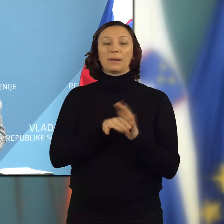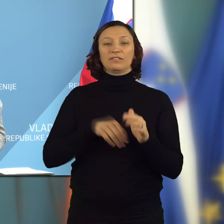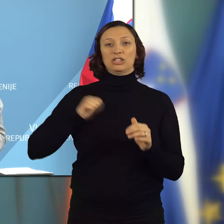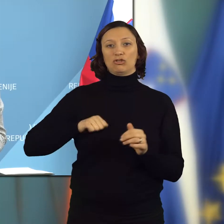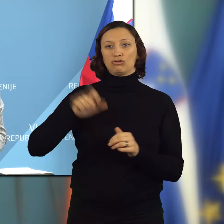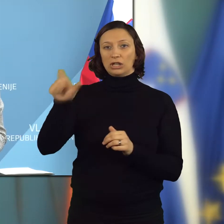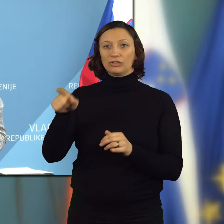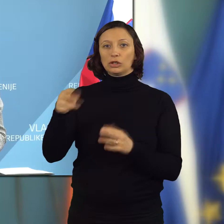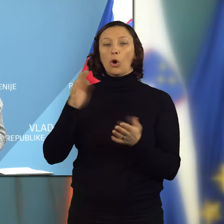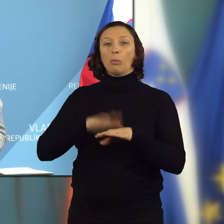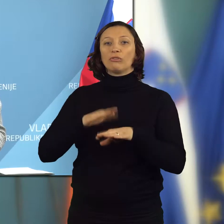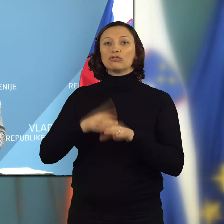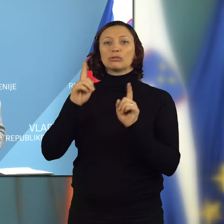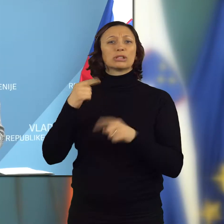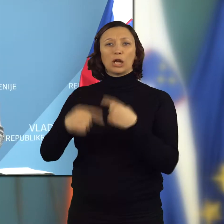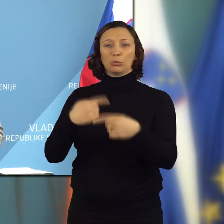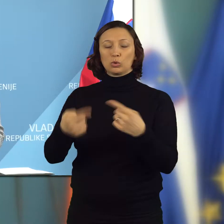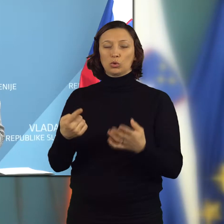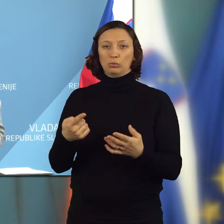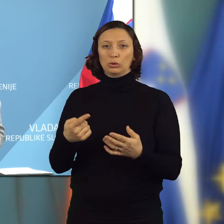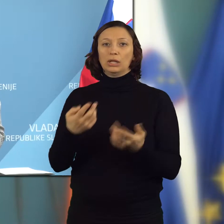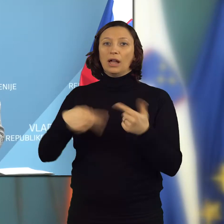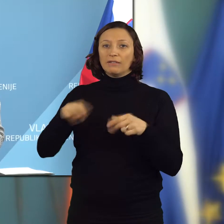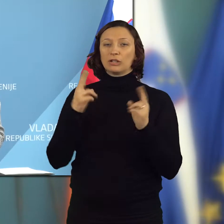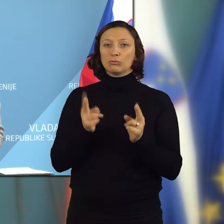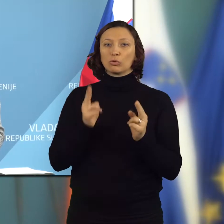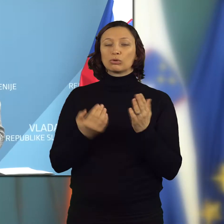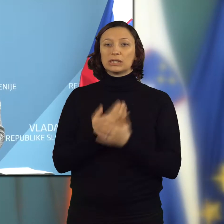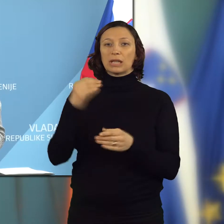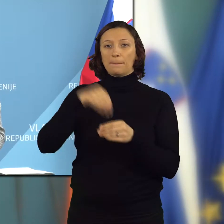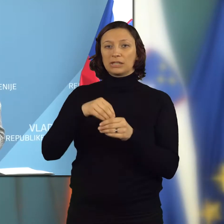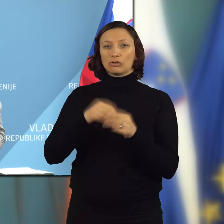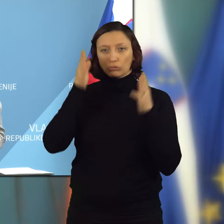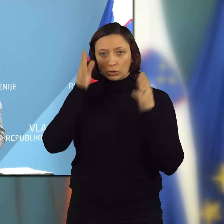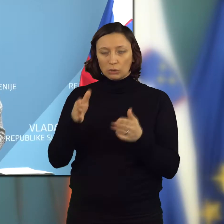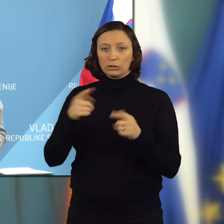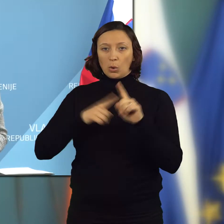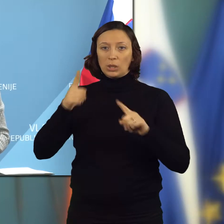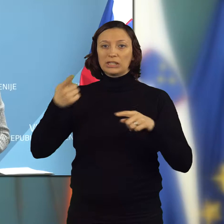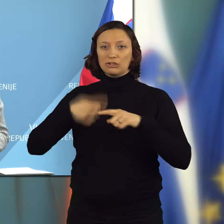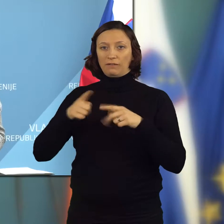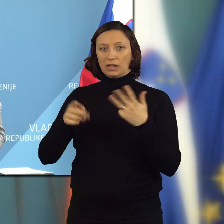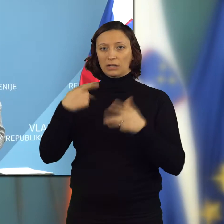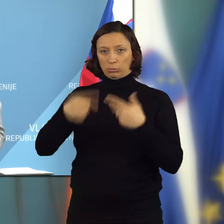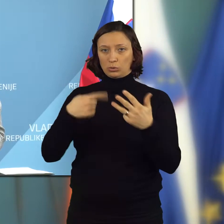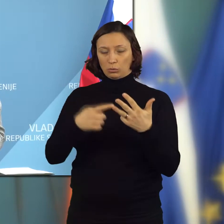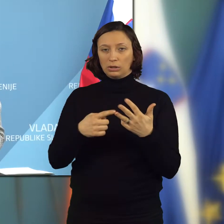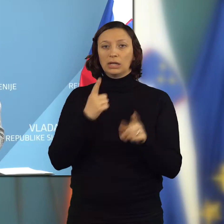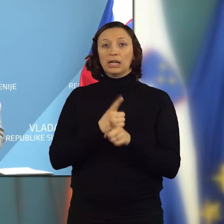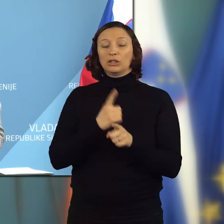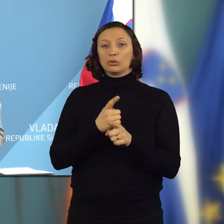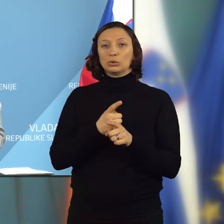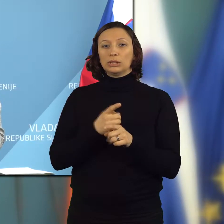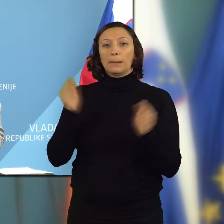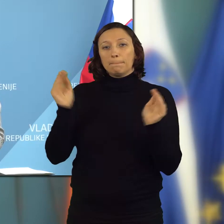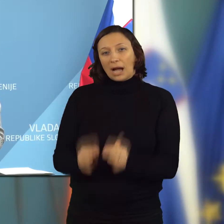do obveščenosti o stanju v postopku, več možnosti za prisotnost zaupnika v različnih fazah postopka, pa